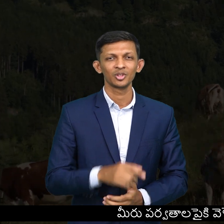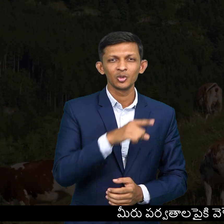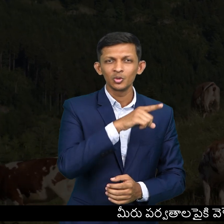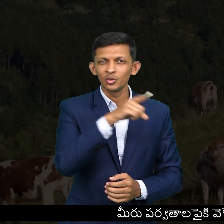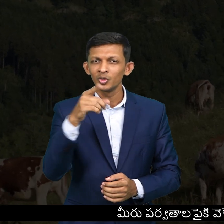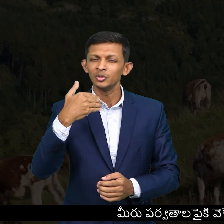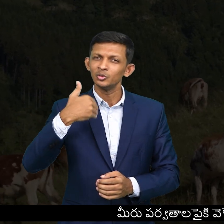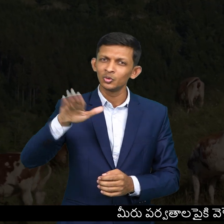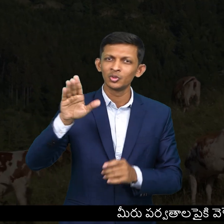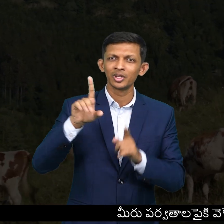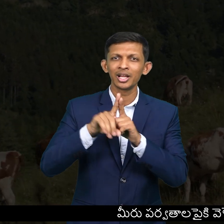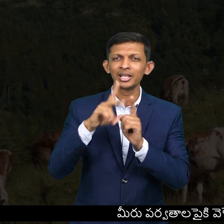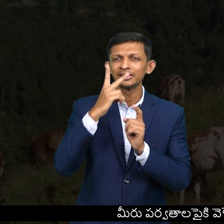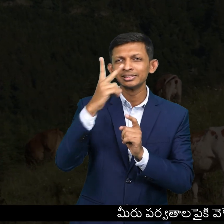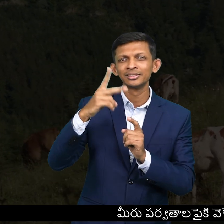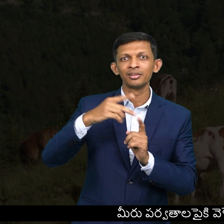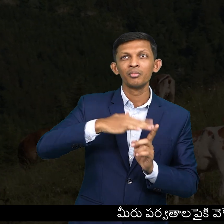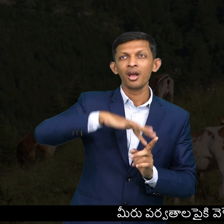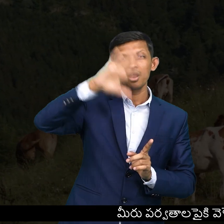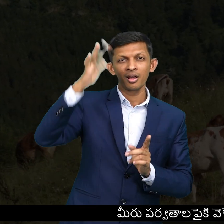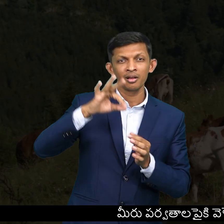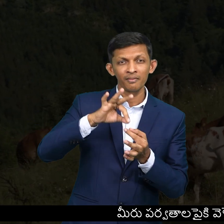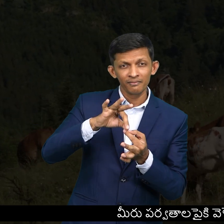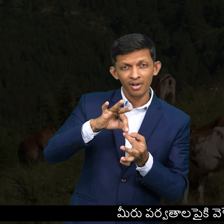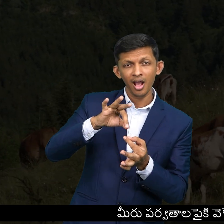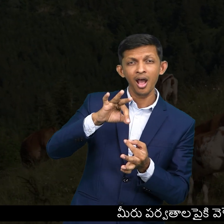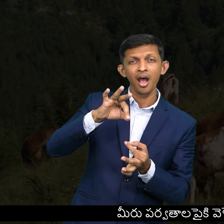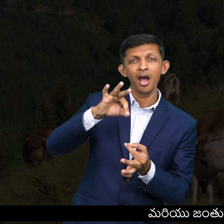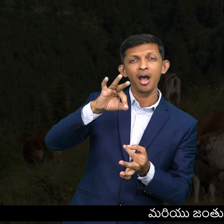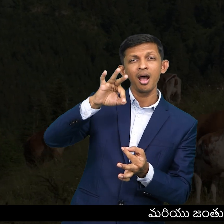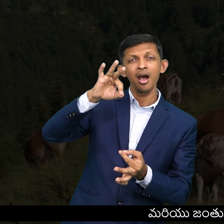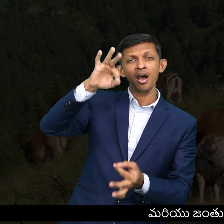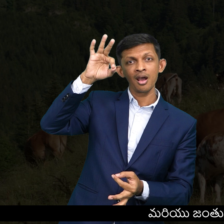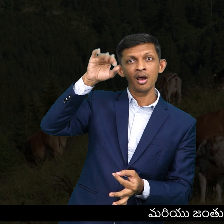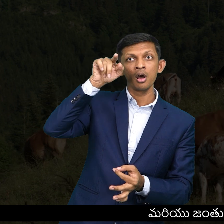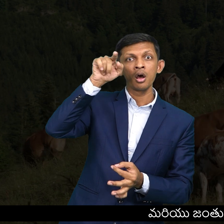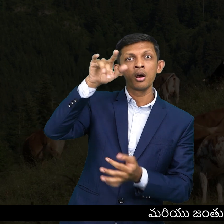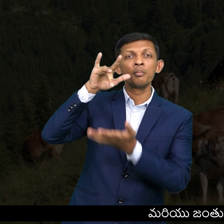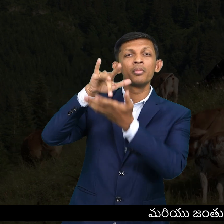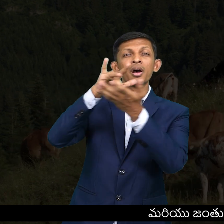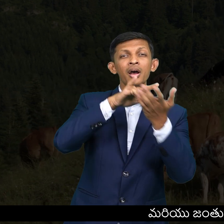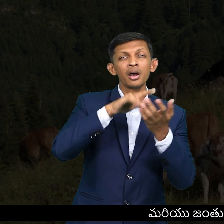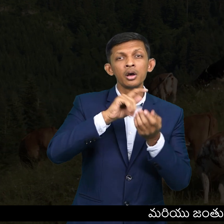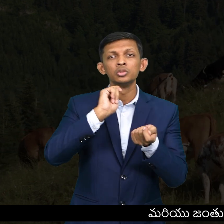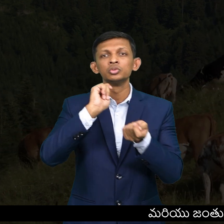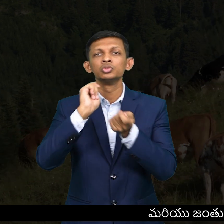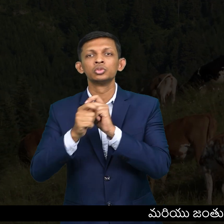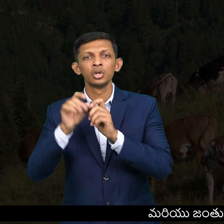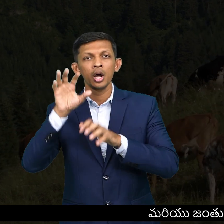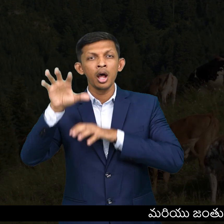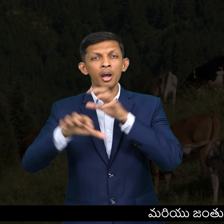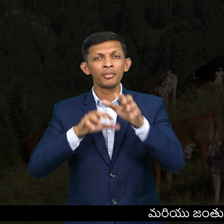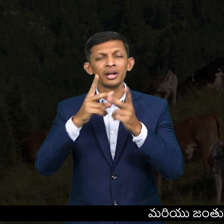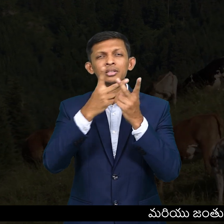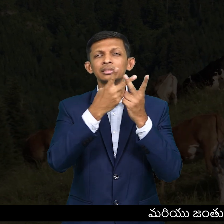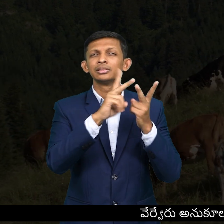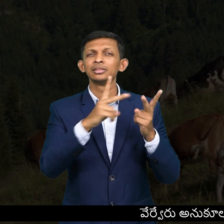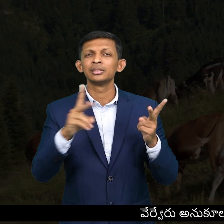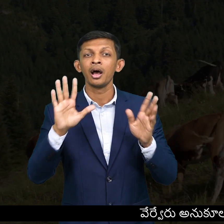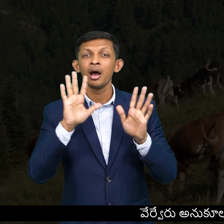మీరు పర్వతాలపైకి వెళ్లే కొద్దీ పరిసరాలు మారుతాయి మరియు జంతువులు వేర్వేరు